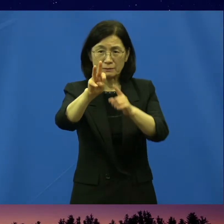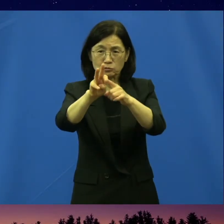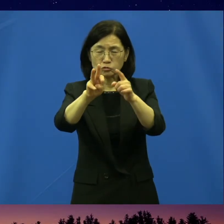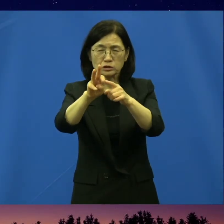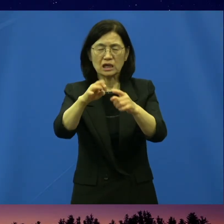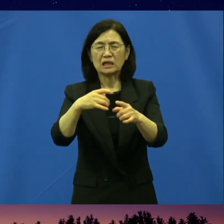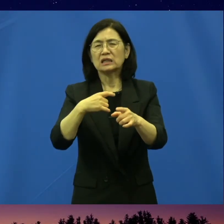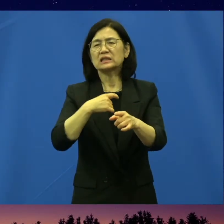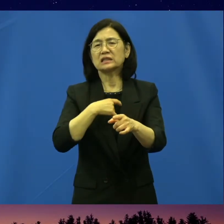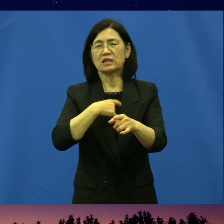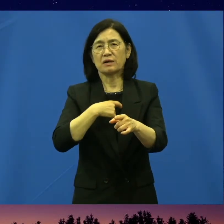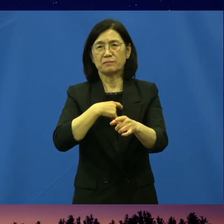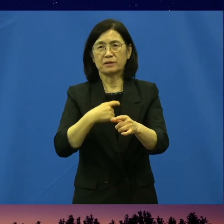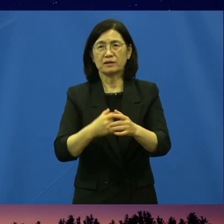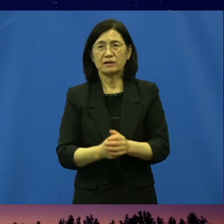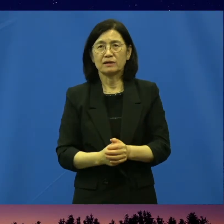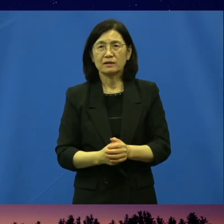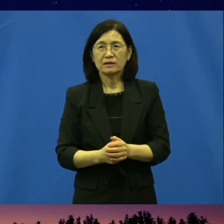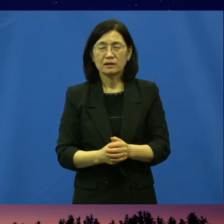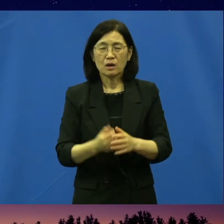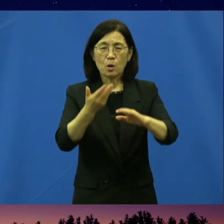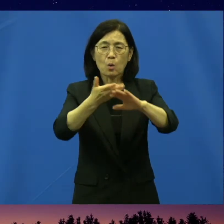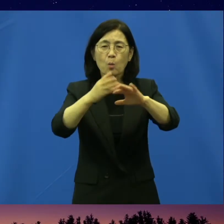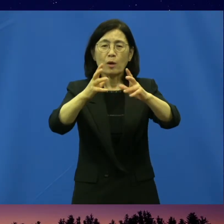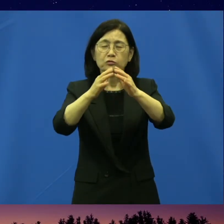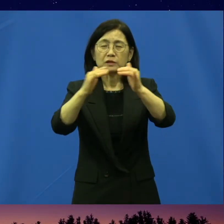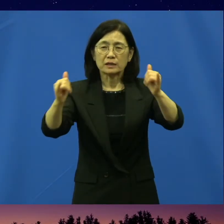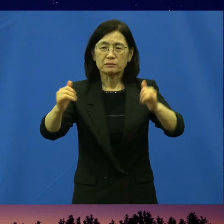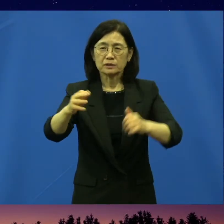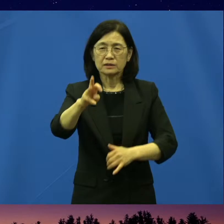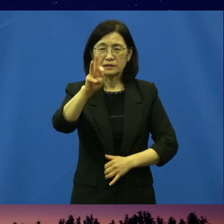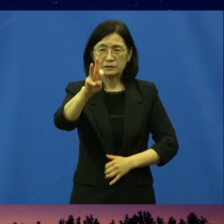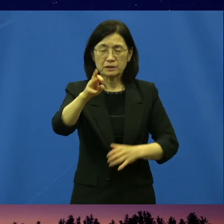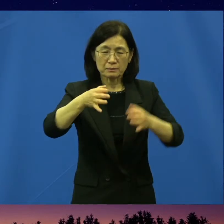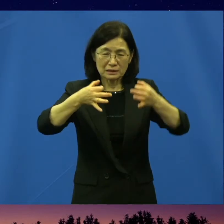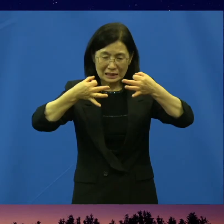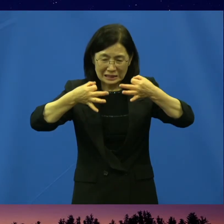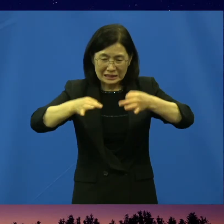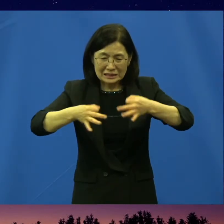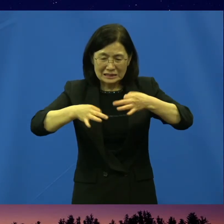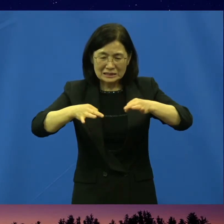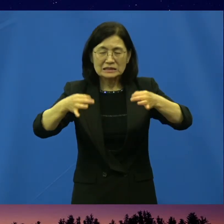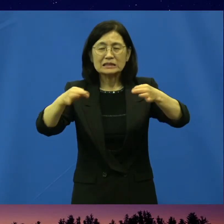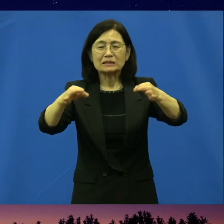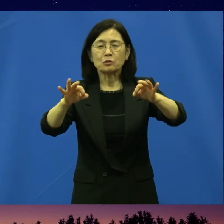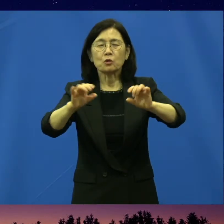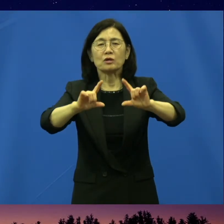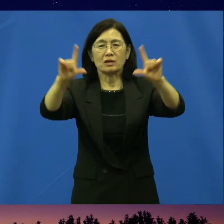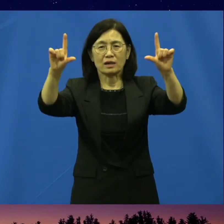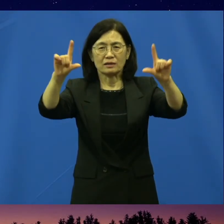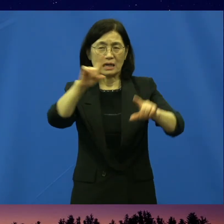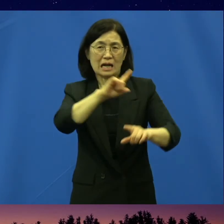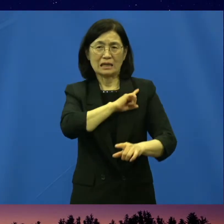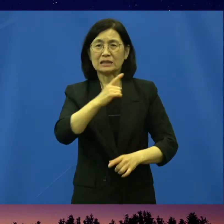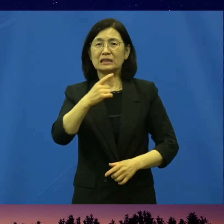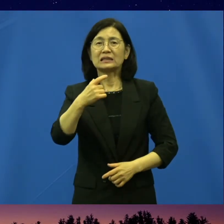오늘은 13일은 아니죠. 그죠? 금요일. 우리 한국 사람은 사자를 좋아하지 않아요. 사.